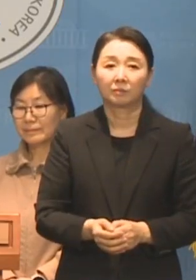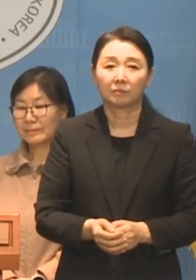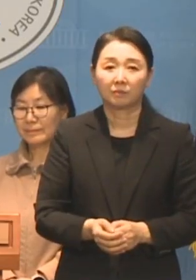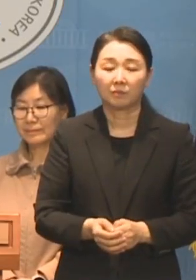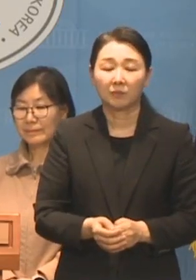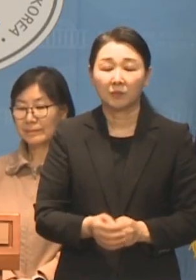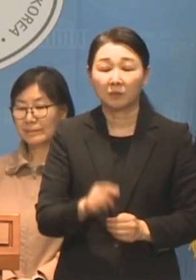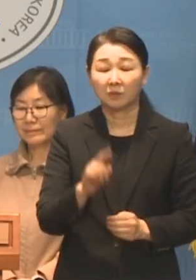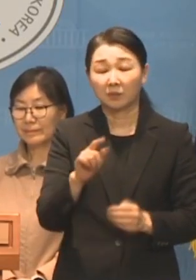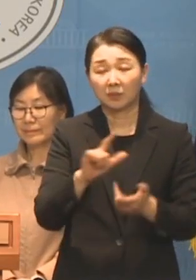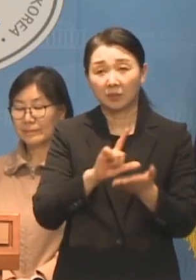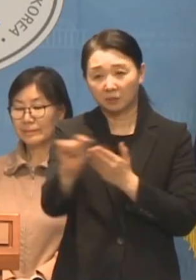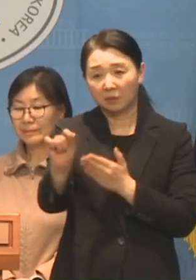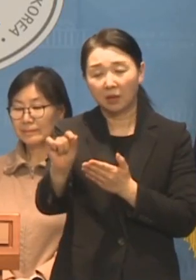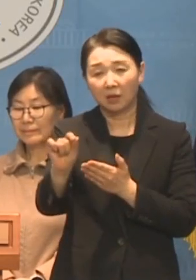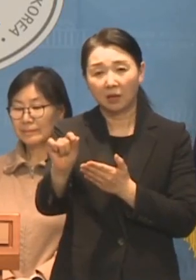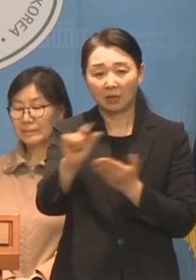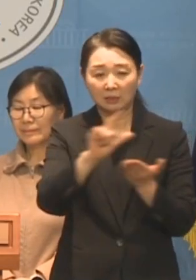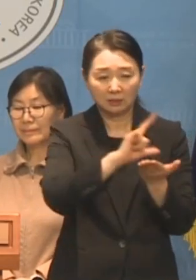소멸해가는 지방